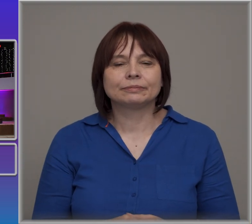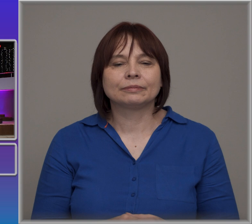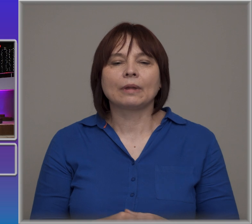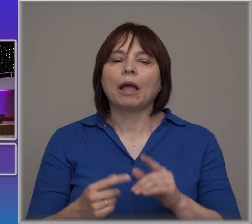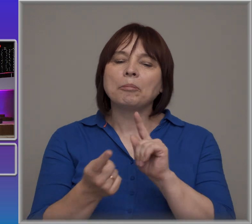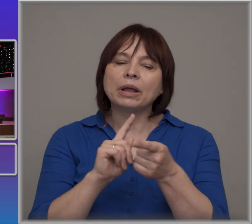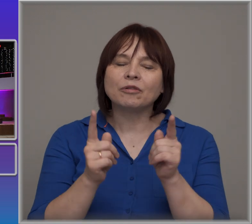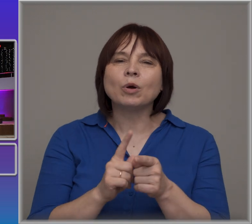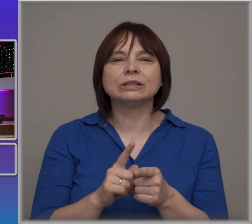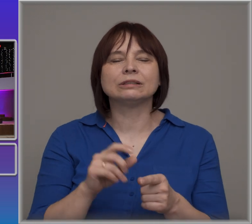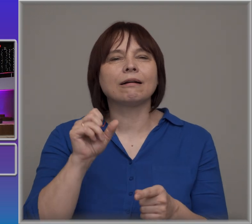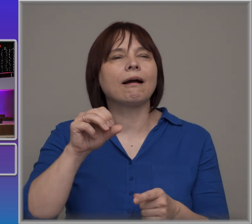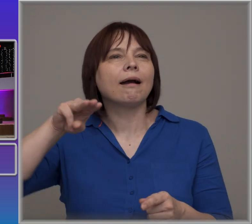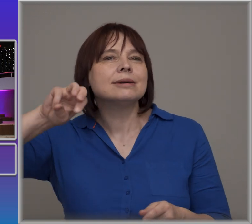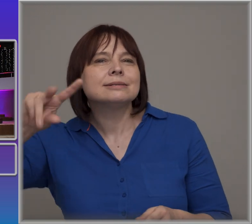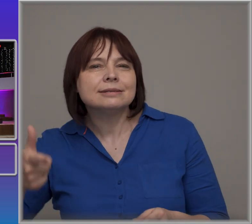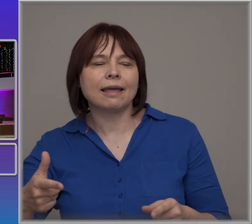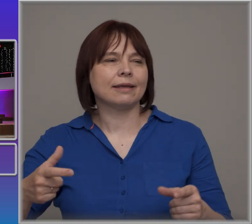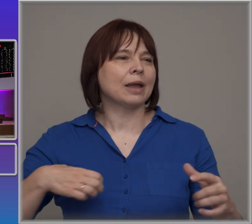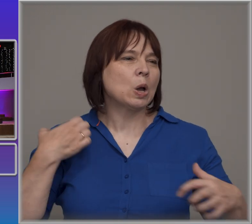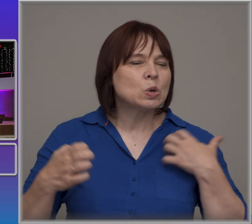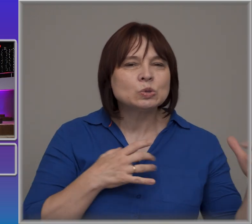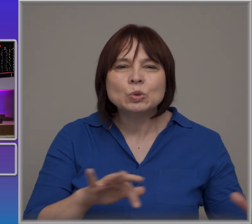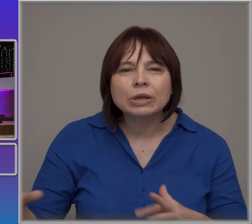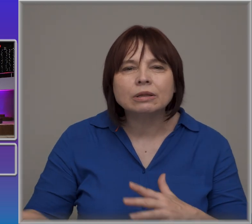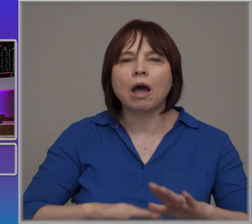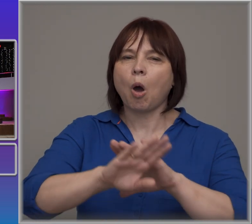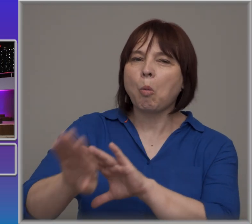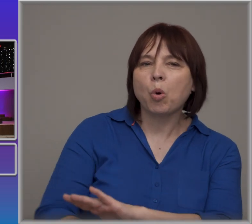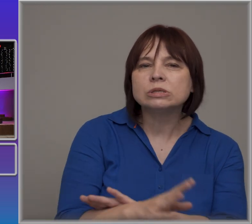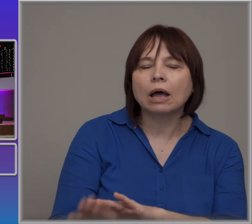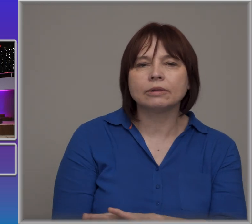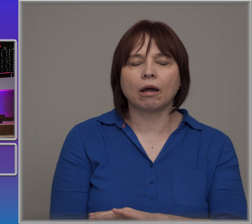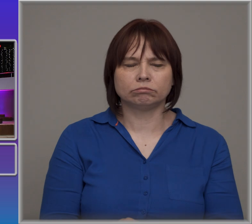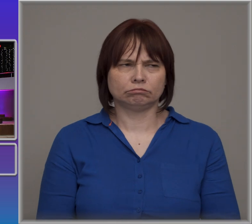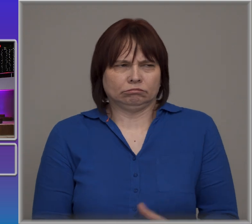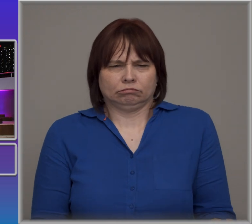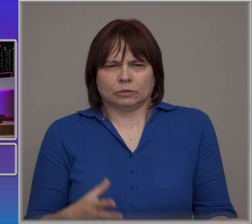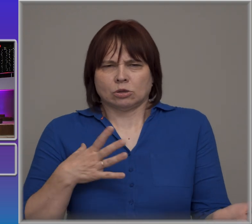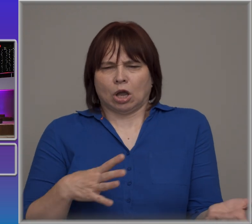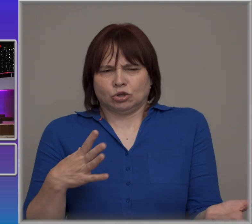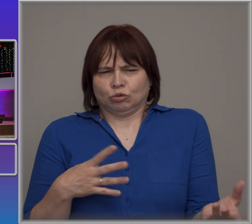это интересное слово «целям» и вернемся к шестому слайду.